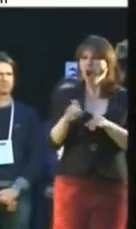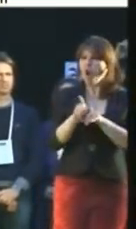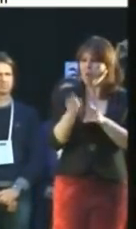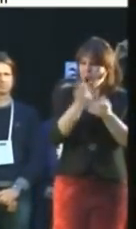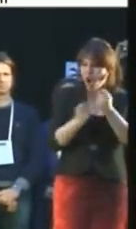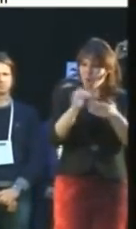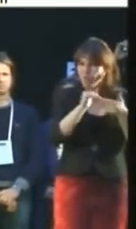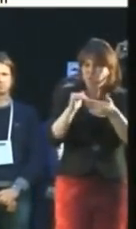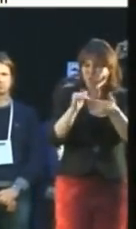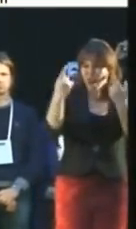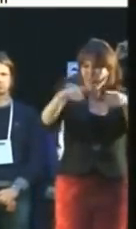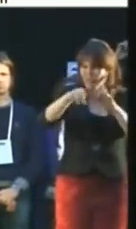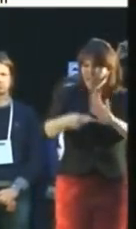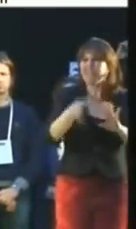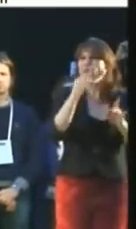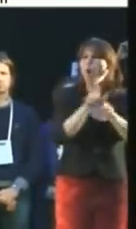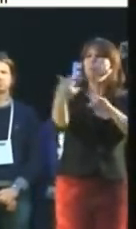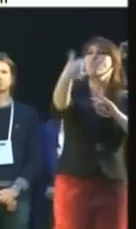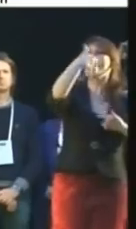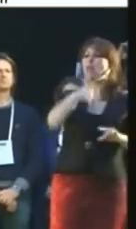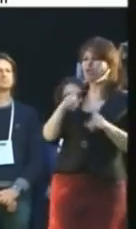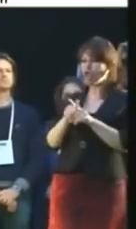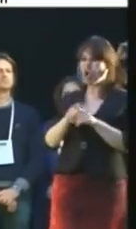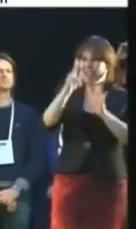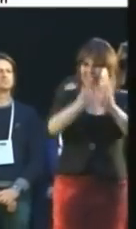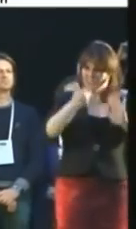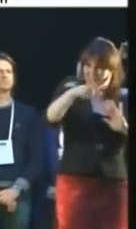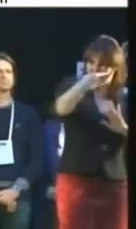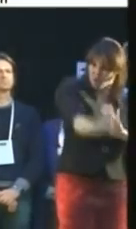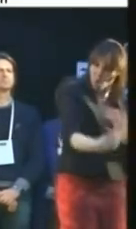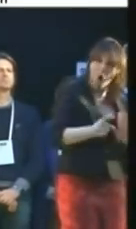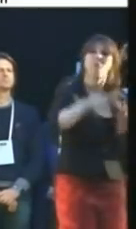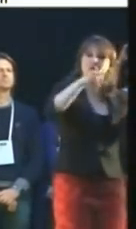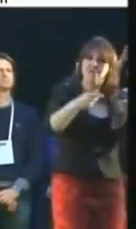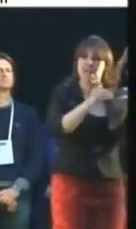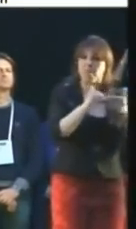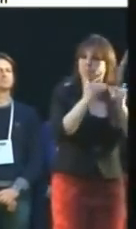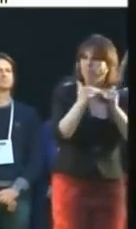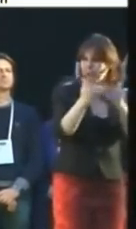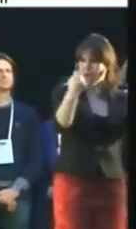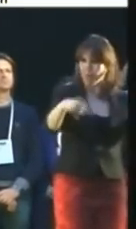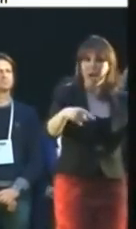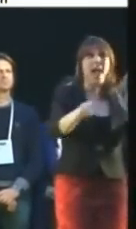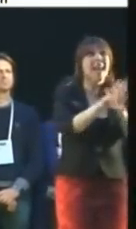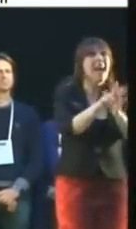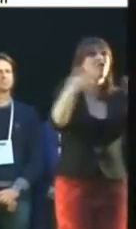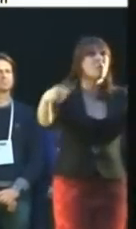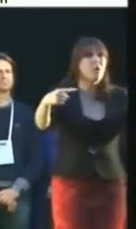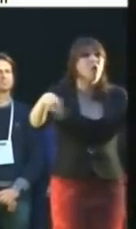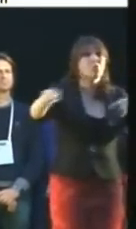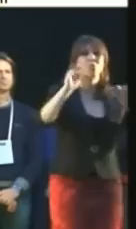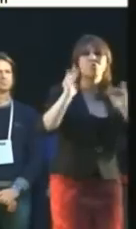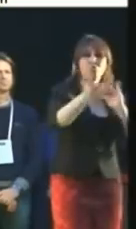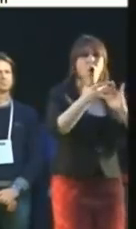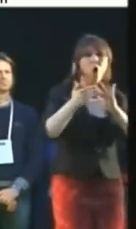sociale firmare una cosa così. Dopo tre mesi hanno firmato all'unanimità. Questa è la legge, è la gente con cui abbiamo a che fare tutti